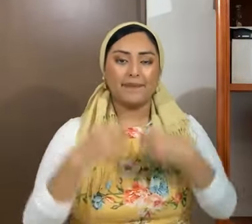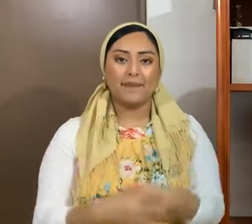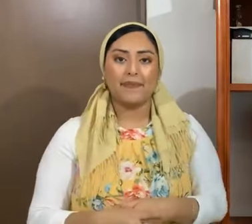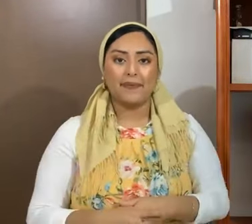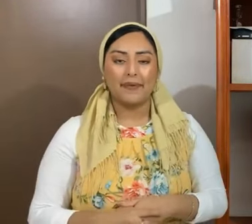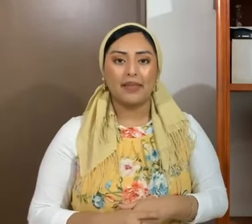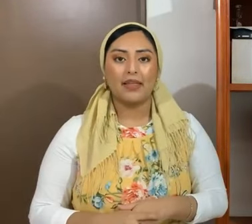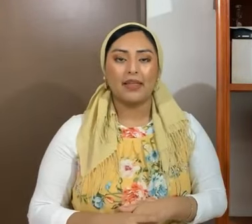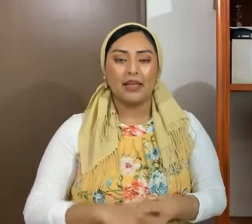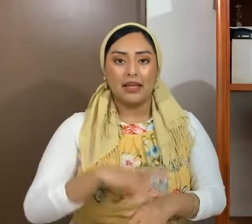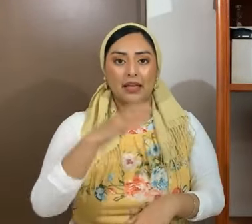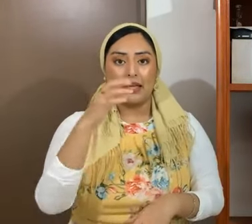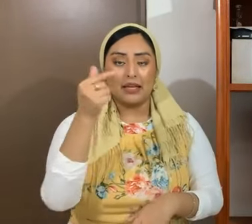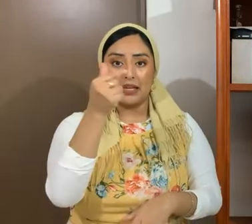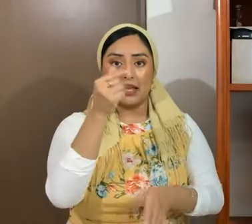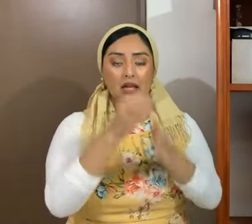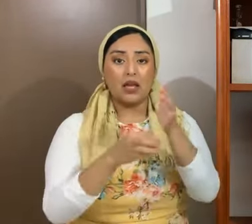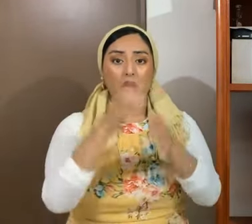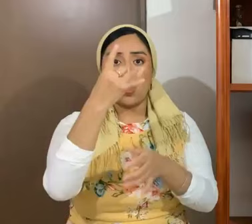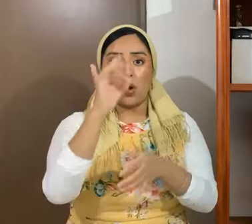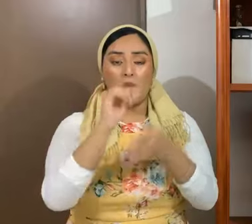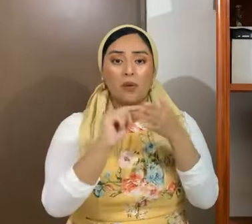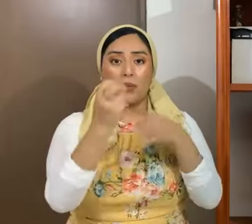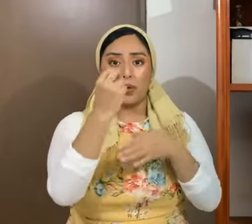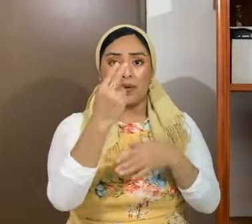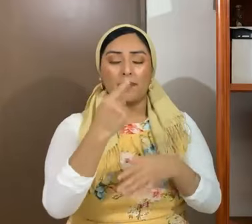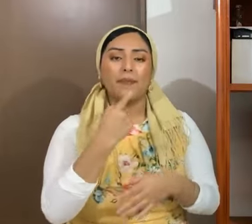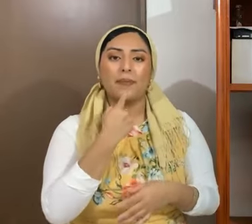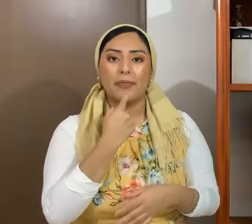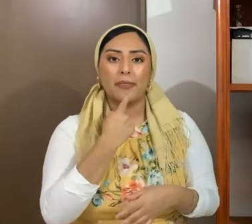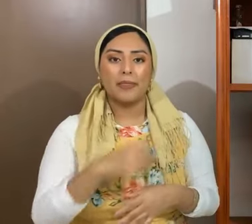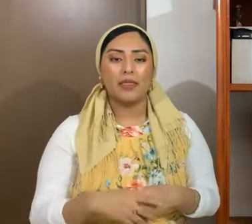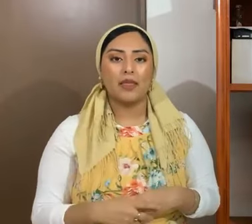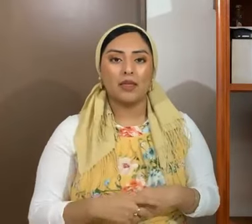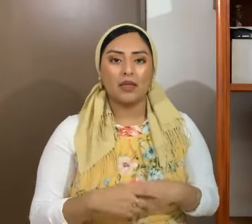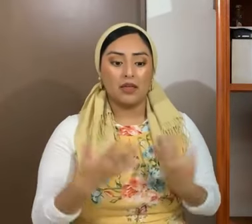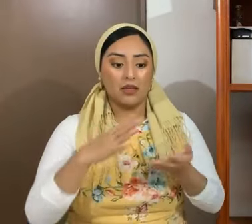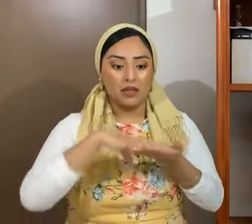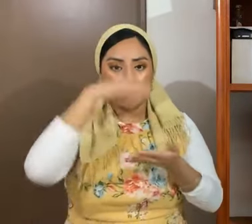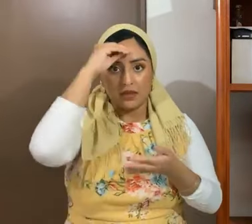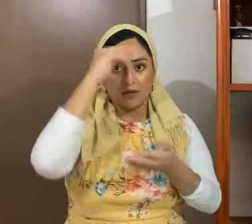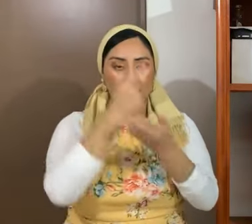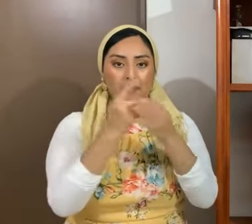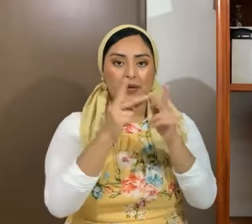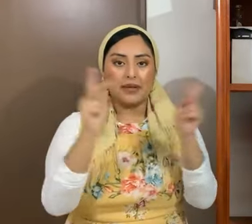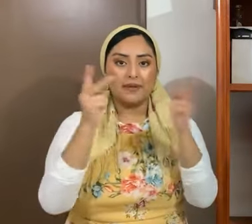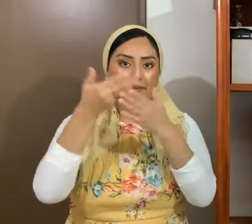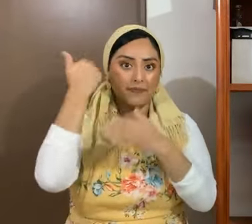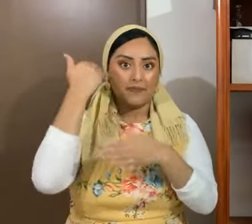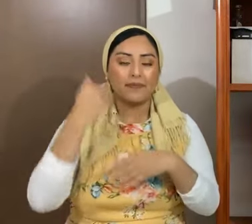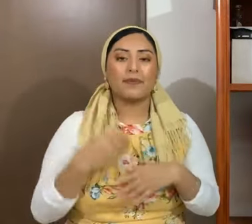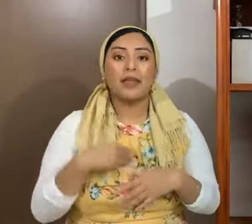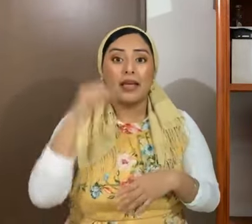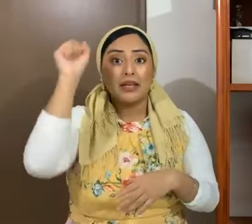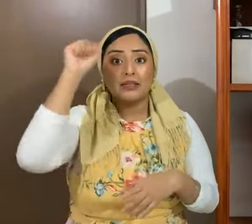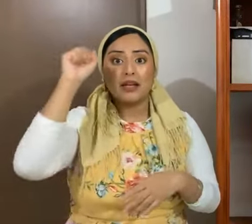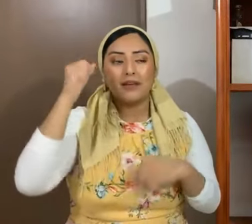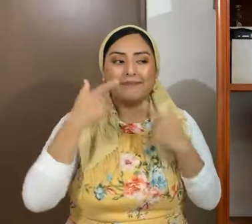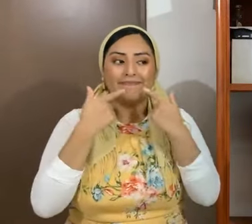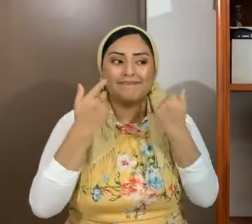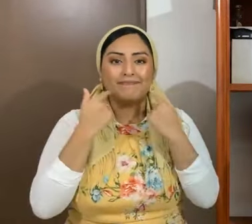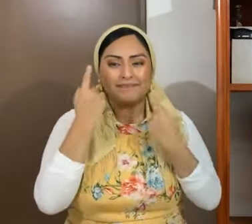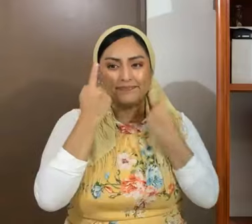aleluya. Génesis 18, verso 12. Dice, esto lo vimos en la parashá pasada. Se rió pues Sara entre